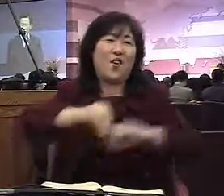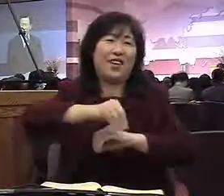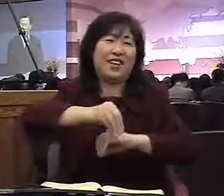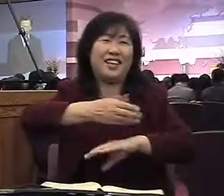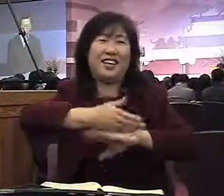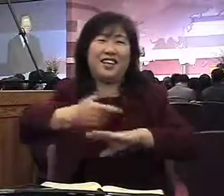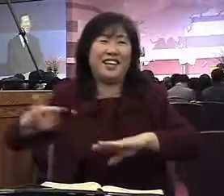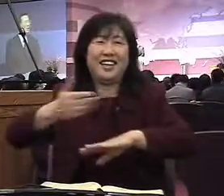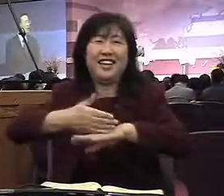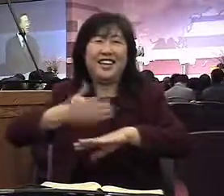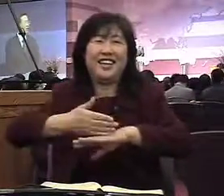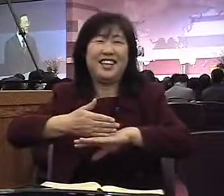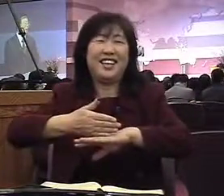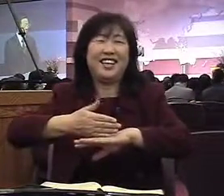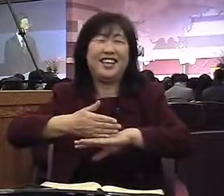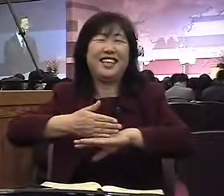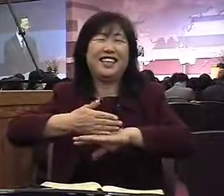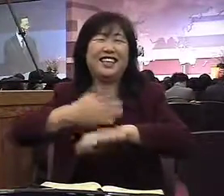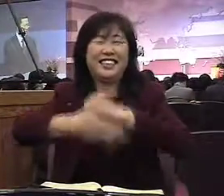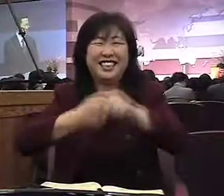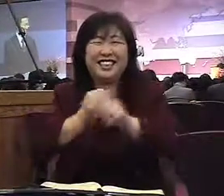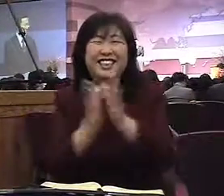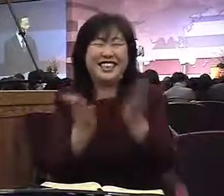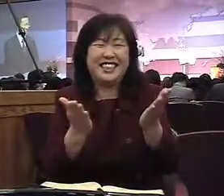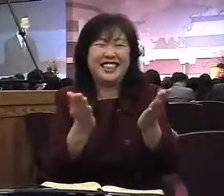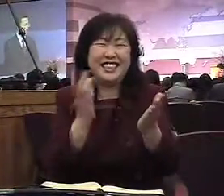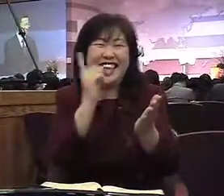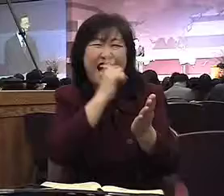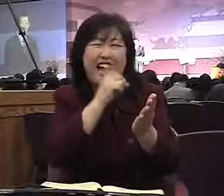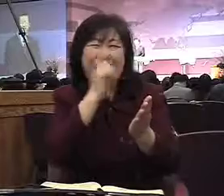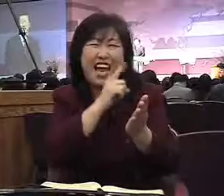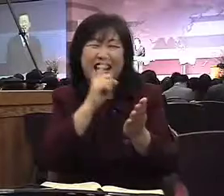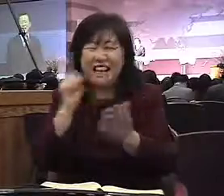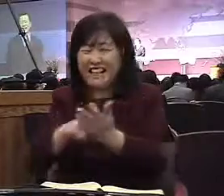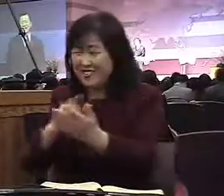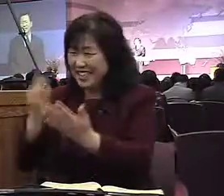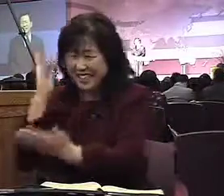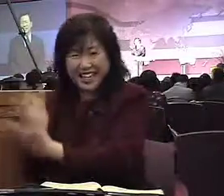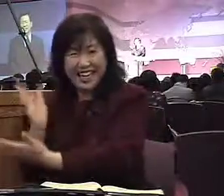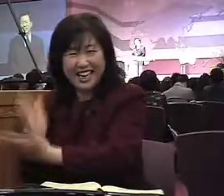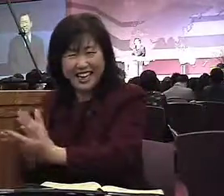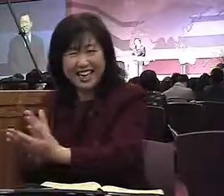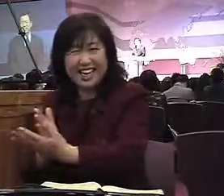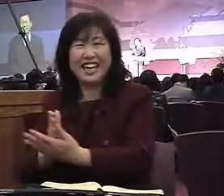성경에 악은 악으로 갚지 말라고 했습니다. 뿐만 아니라